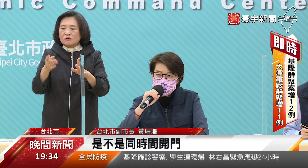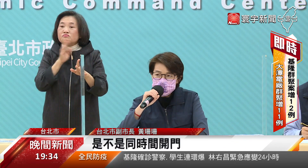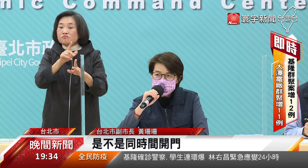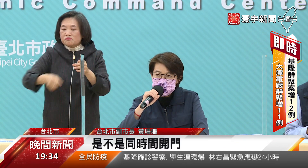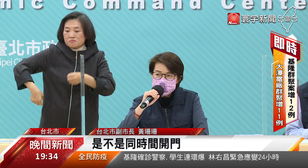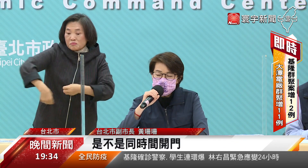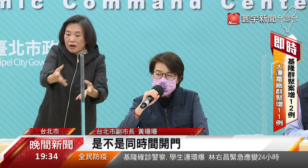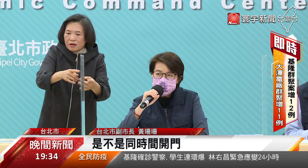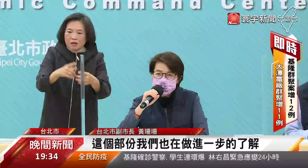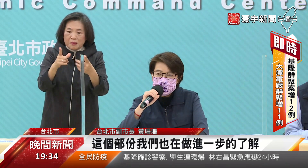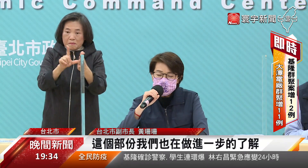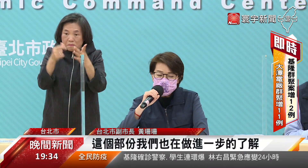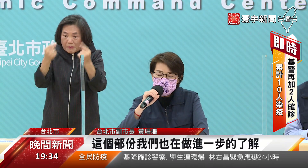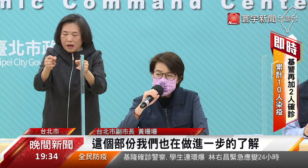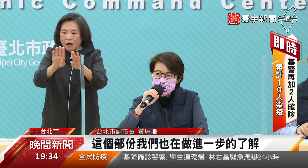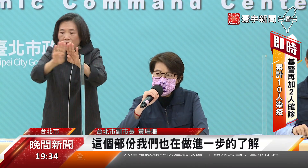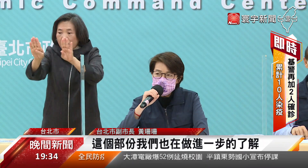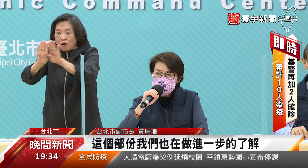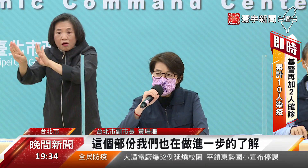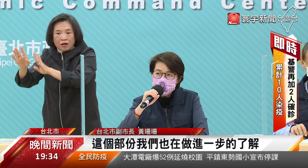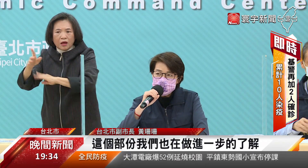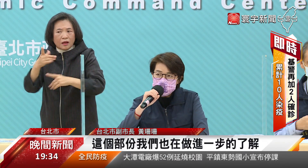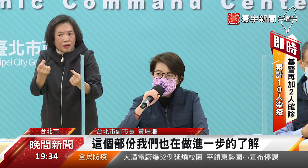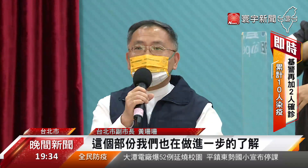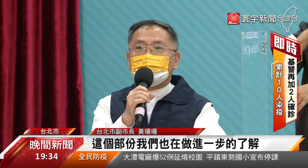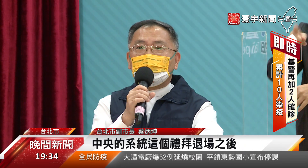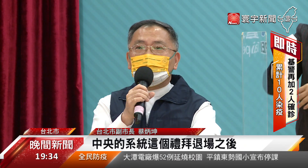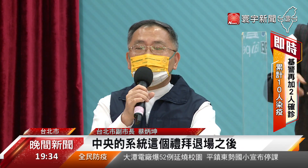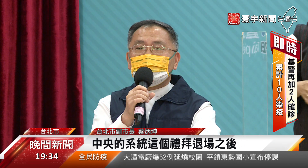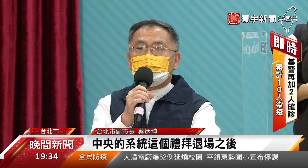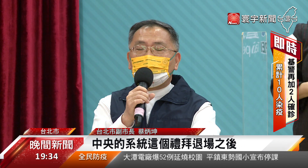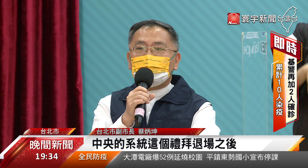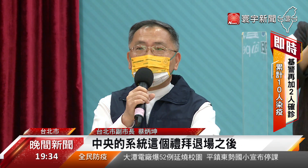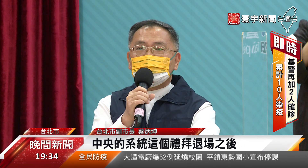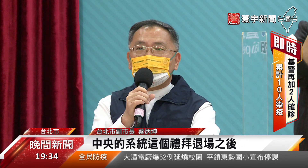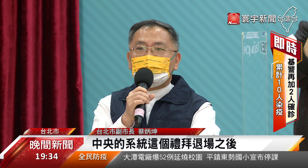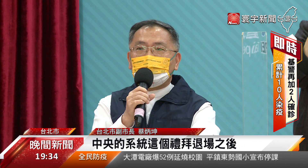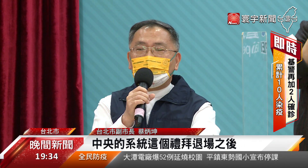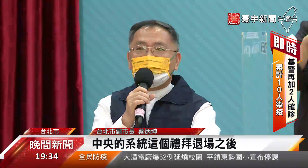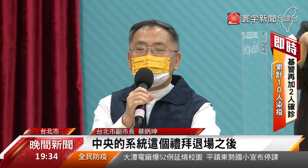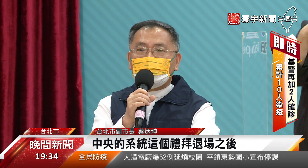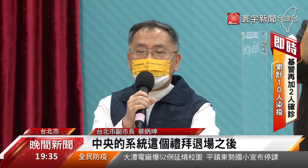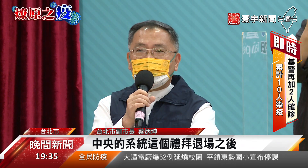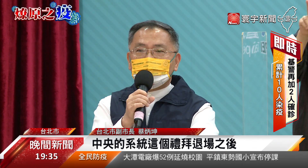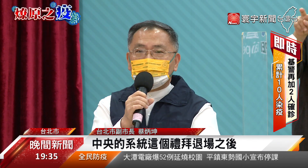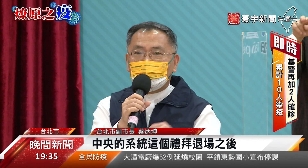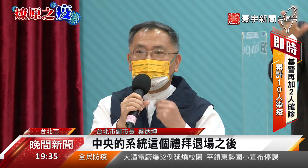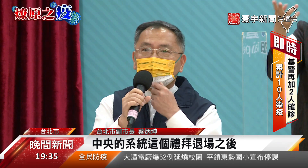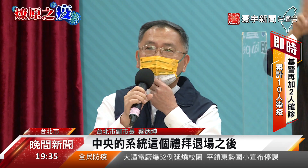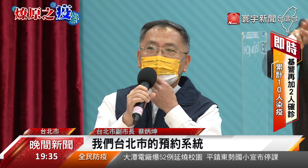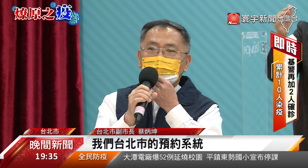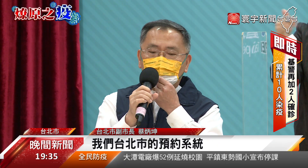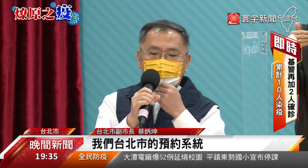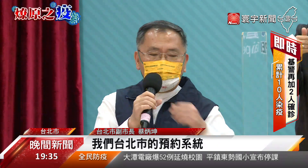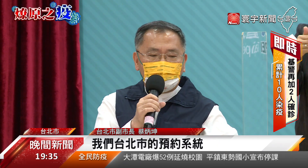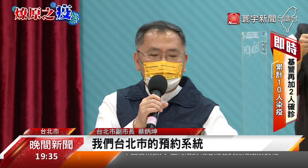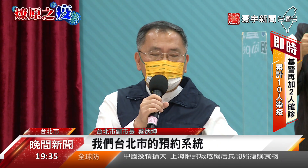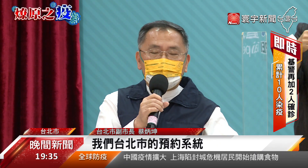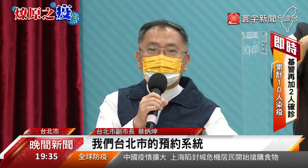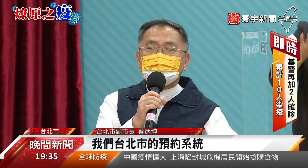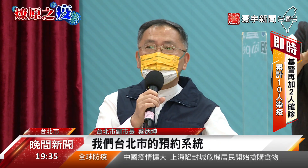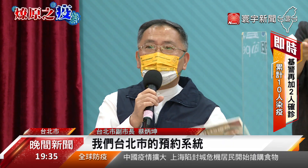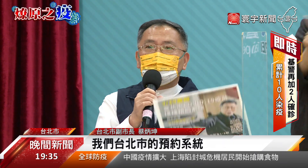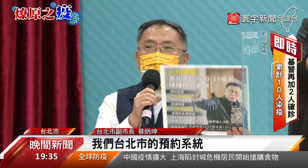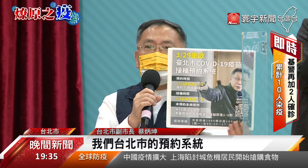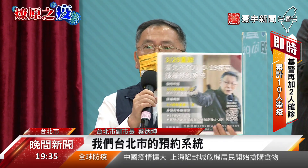是不是同时间开门？这个部分我们也在做进一步的了解。 中央的系统这个礼拜退场之后，我们台